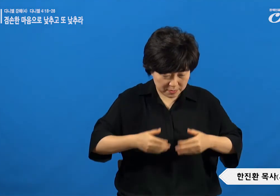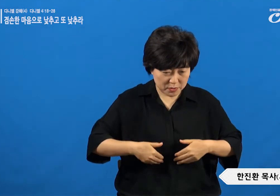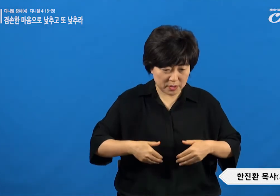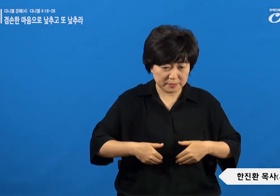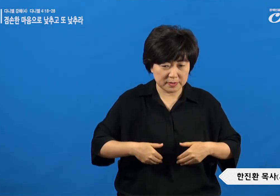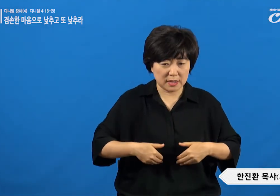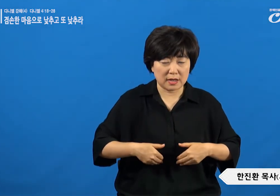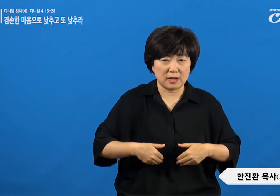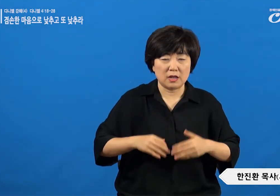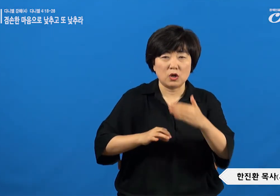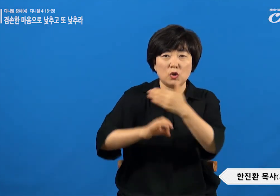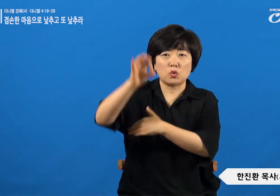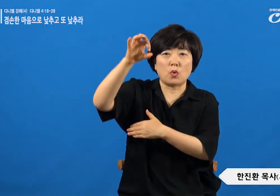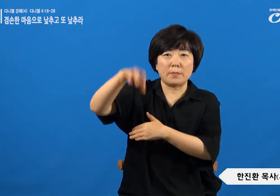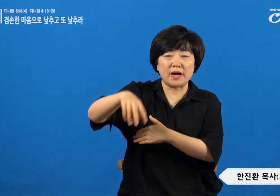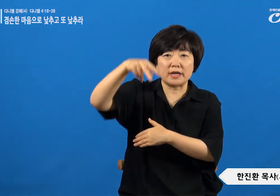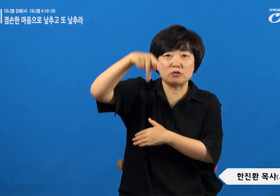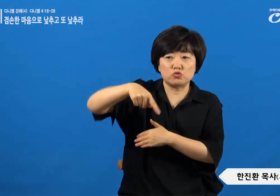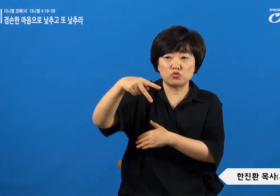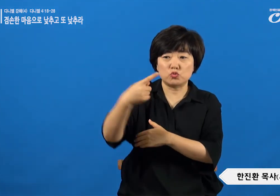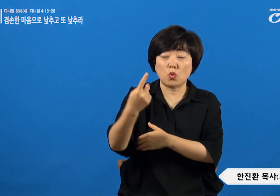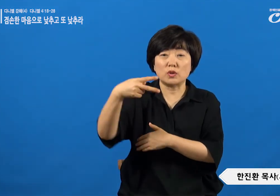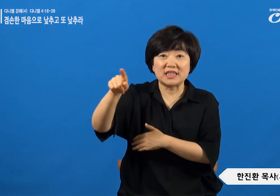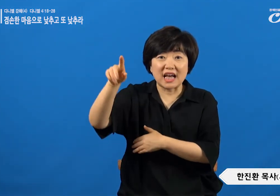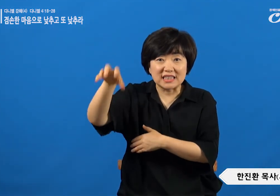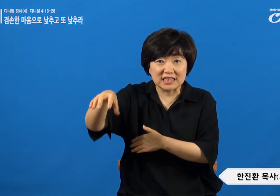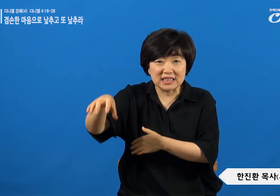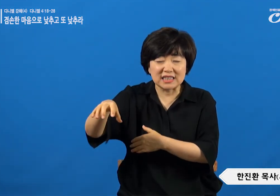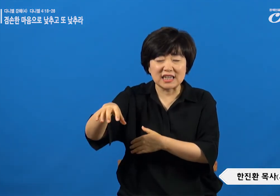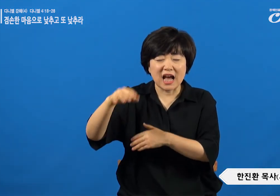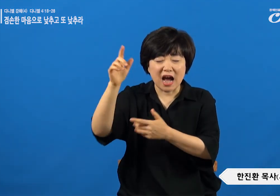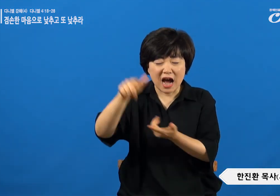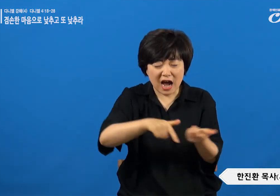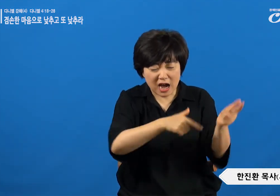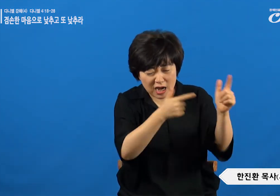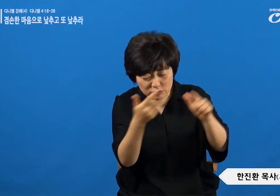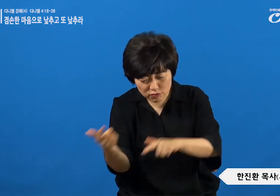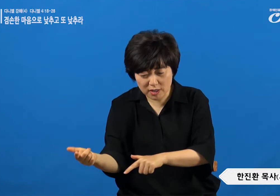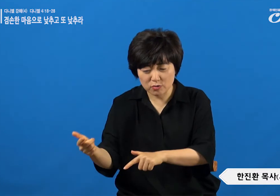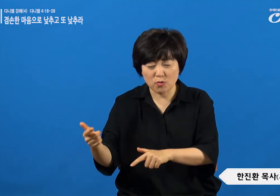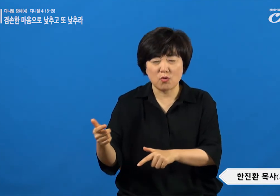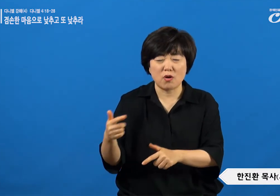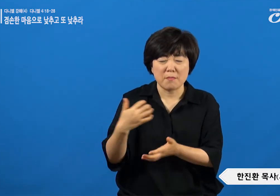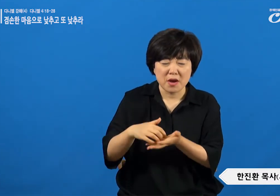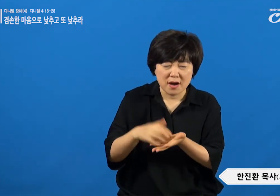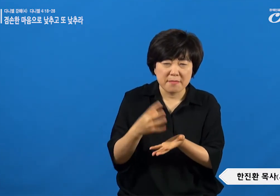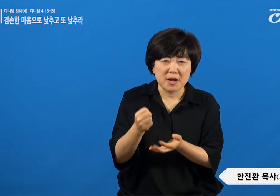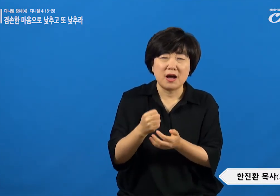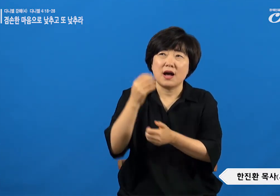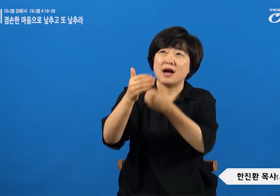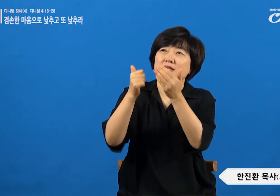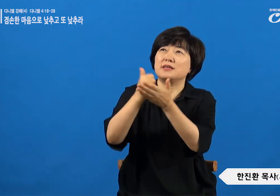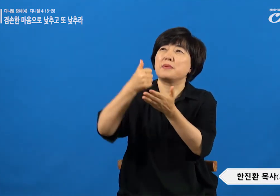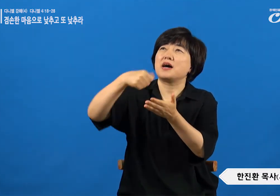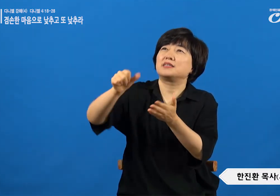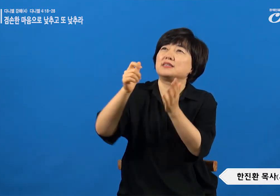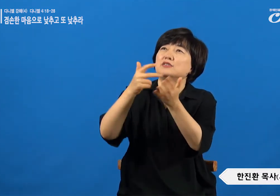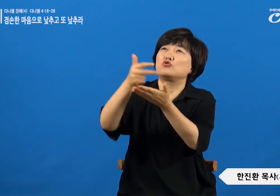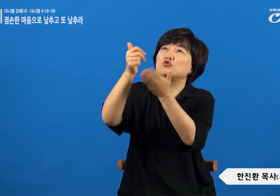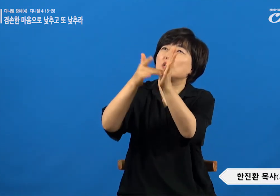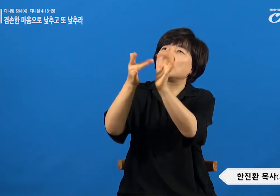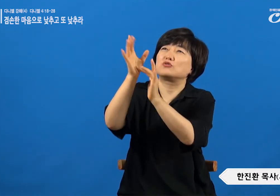동방의 수도사들이 하루에도 수십 번씩 하는 기도가 있습니다. 하나님의 아들 주 예수